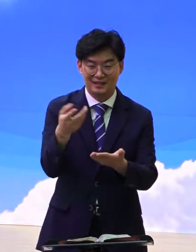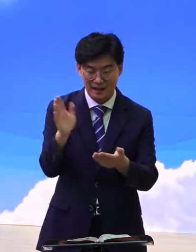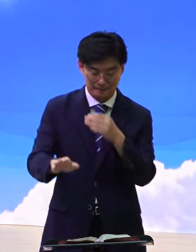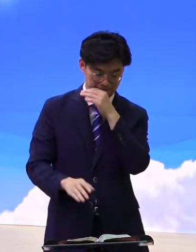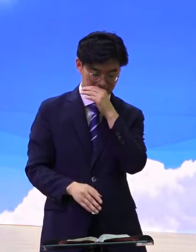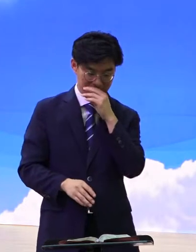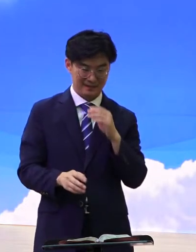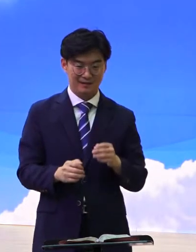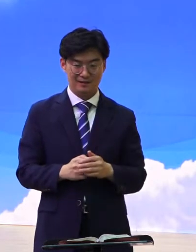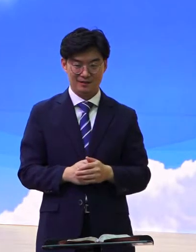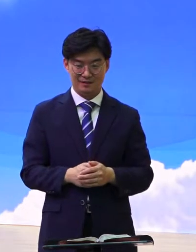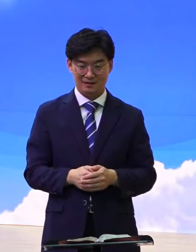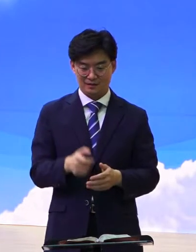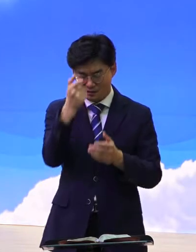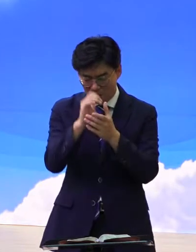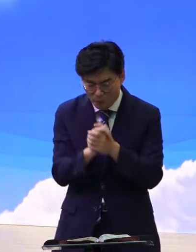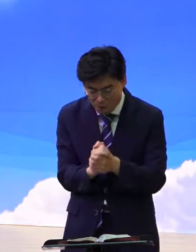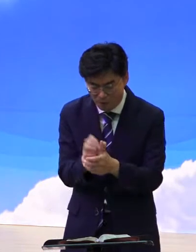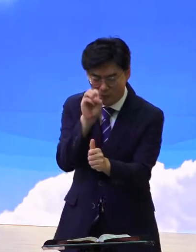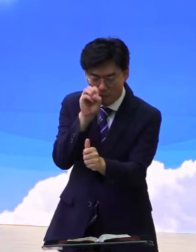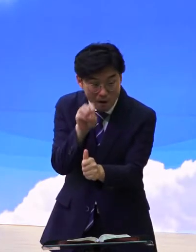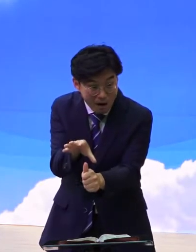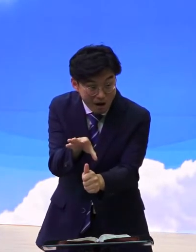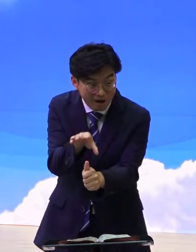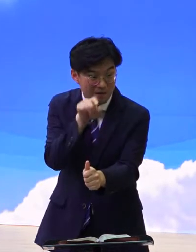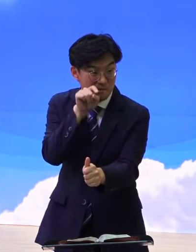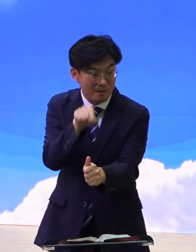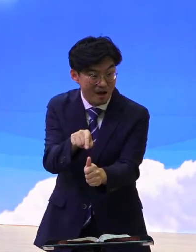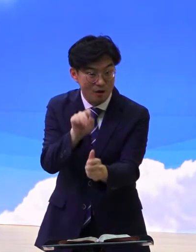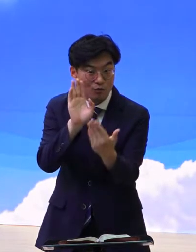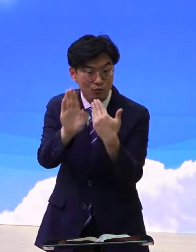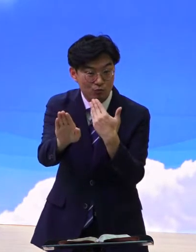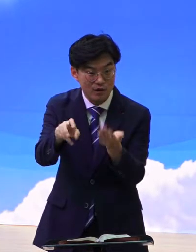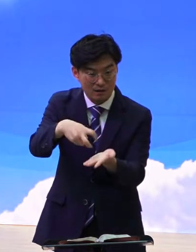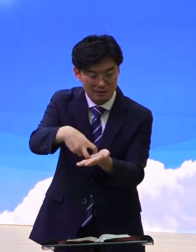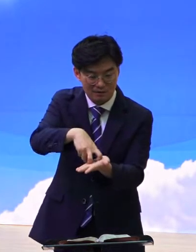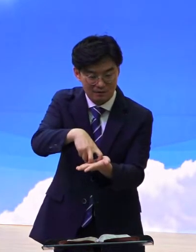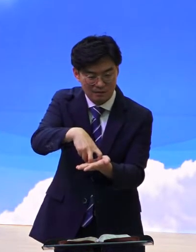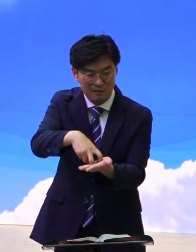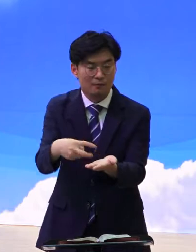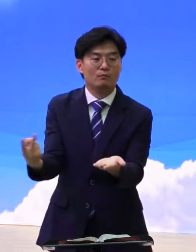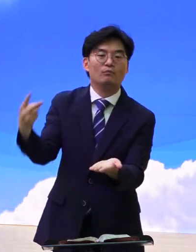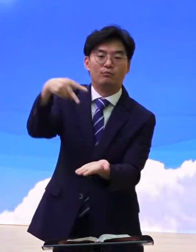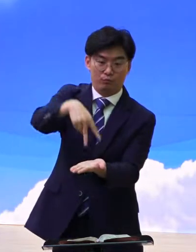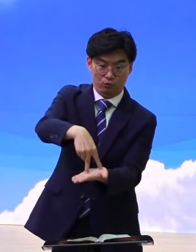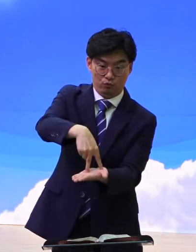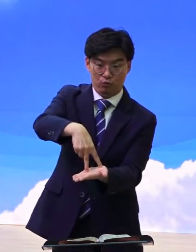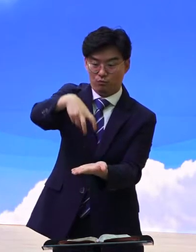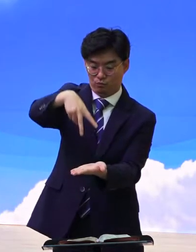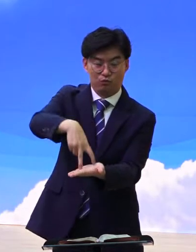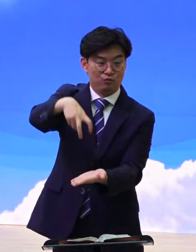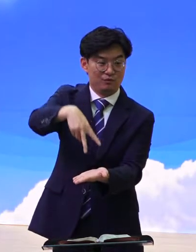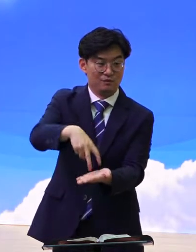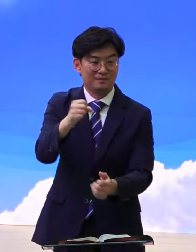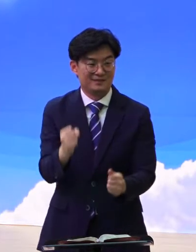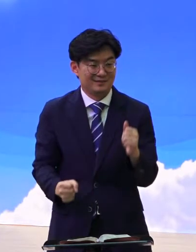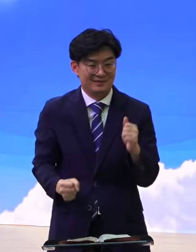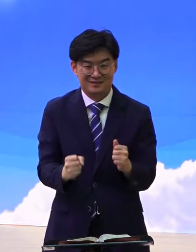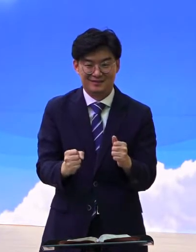안전뱅이였는데 늘 이렇게 앉아있었고 아무것도 할 수 없는 사람이었는데 일어나서 걷고 뛰면서 하나님을 찬양하기까지